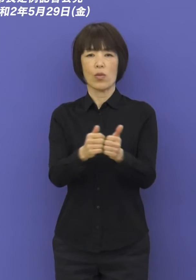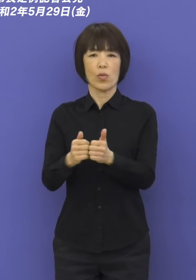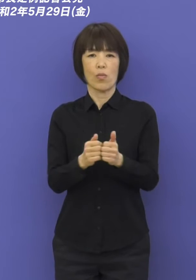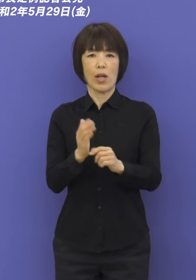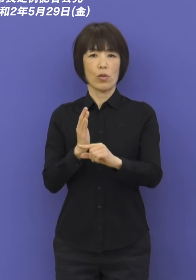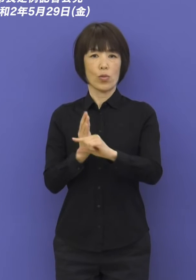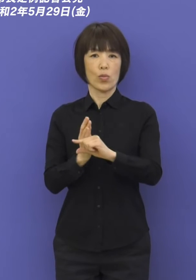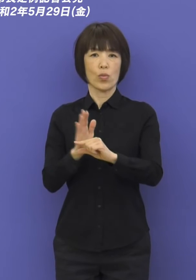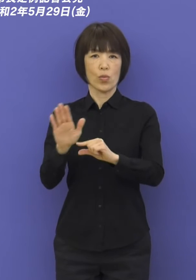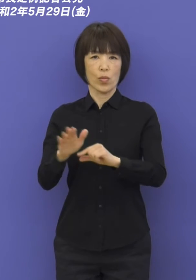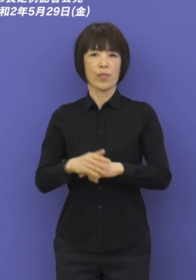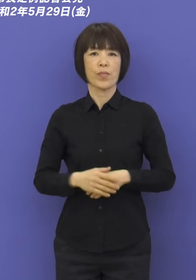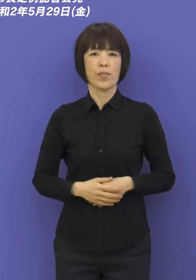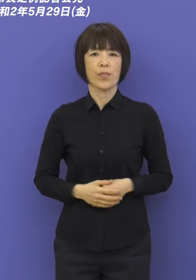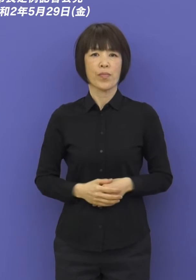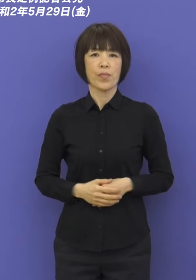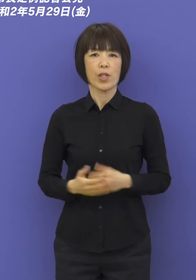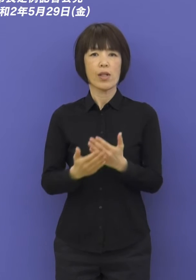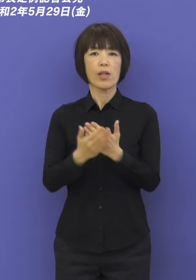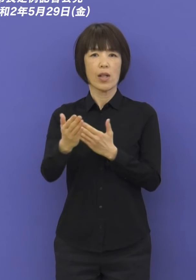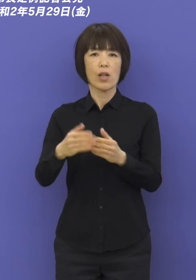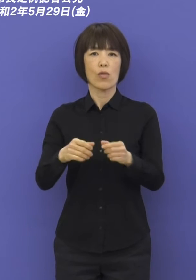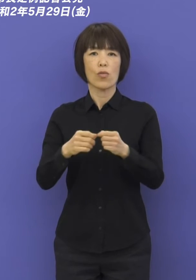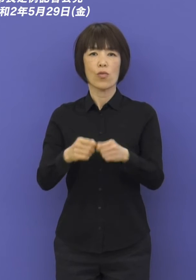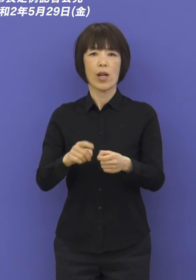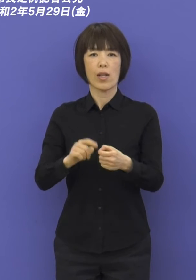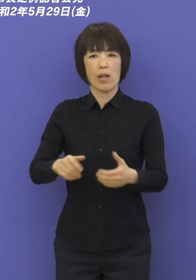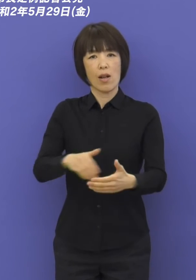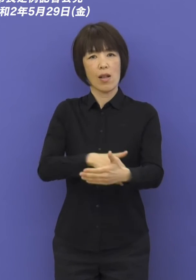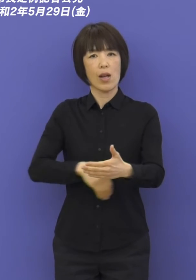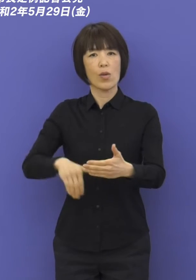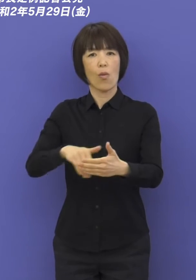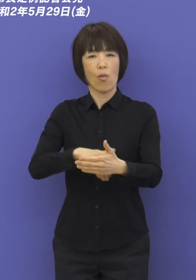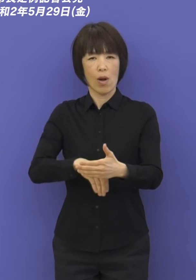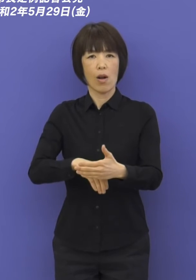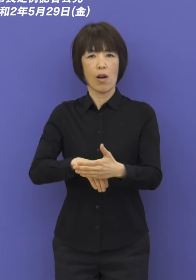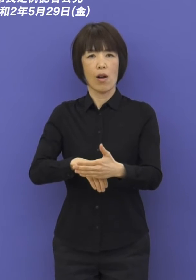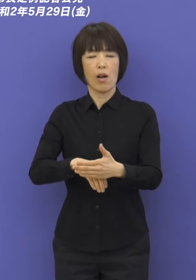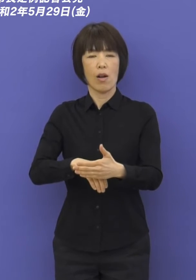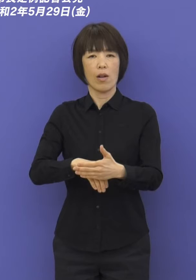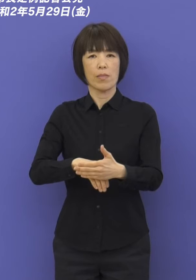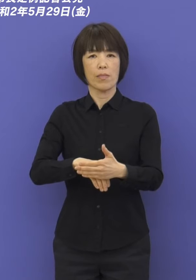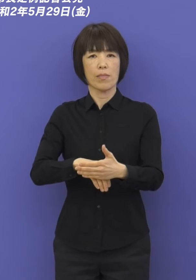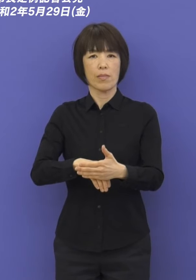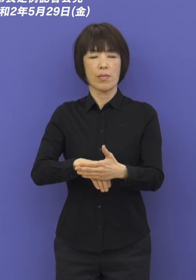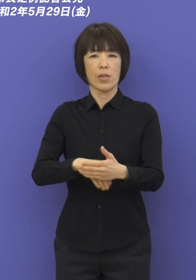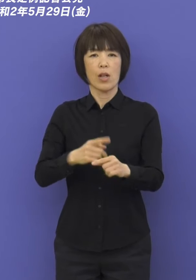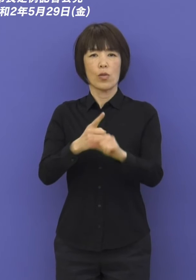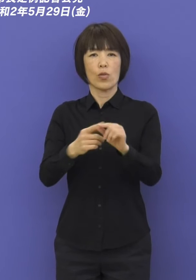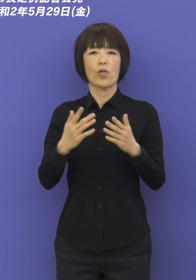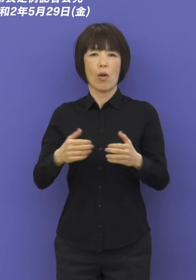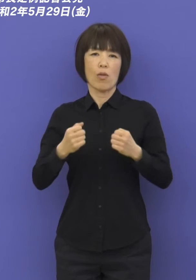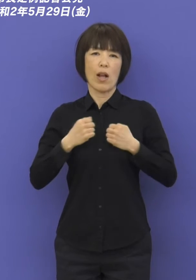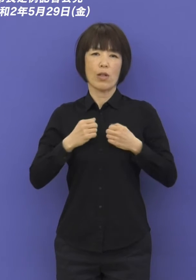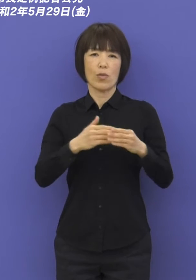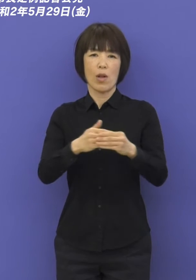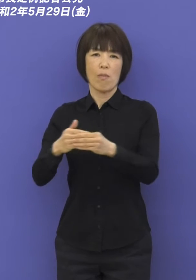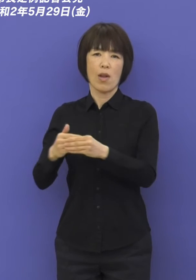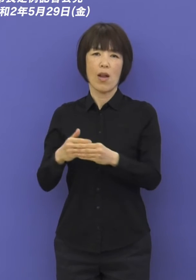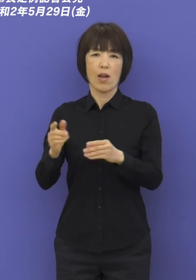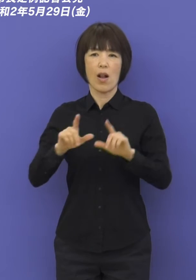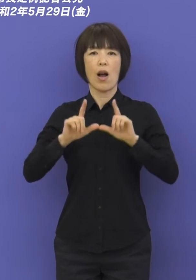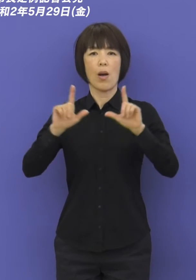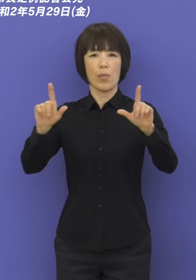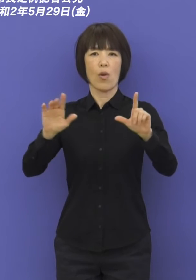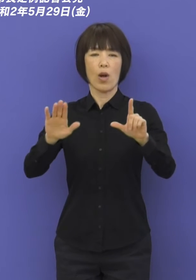行われています。大会の詳細は近日中に大村市中学校体育連盟から公